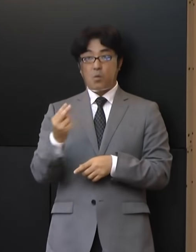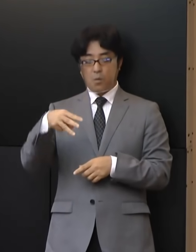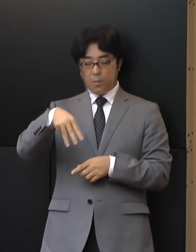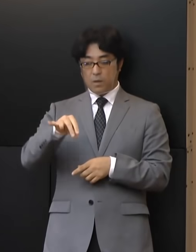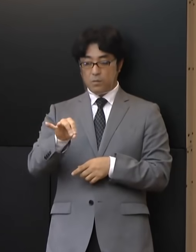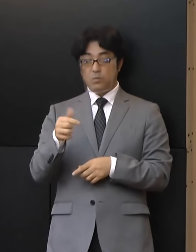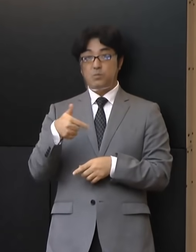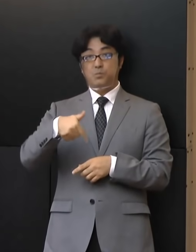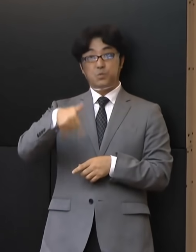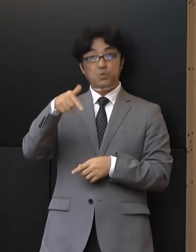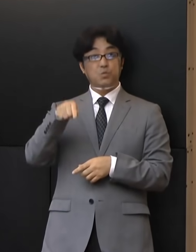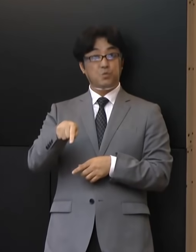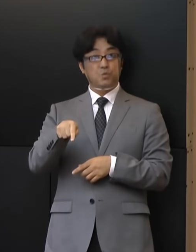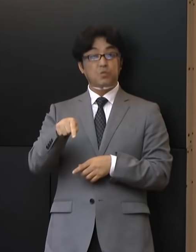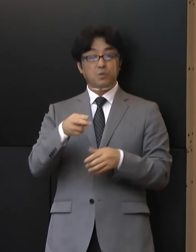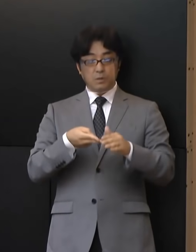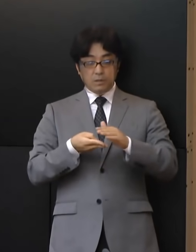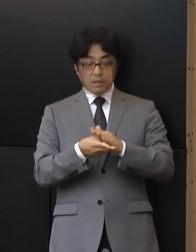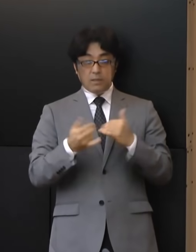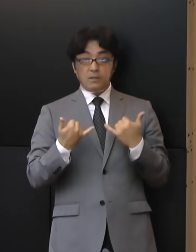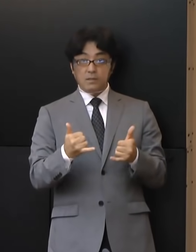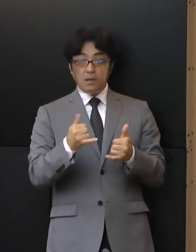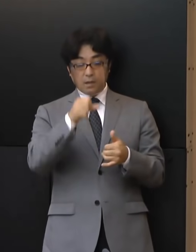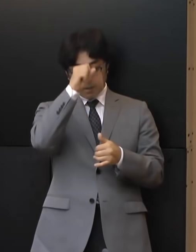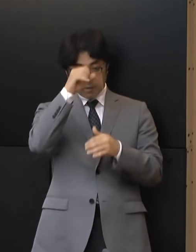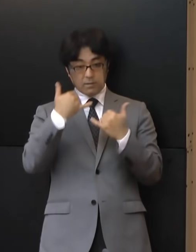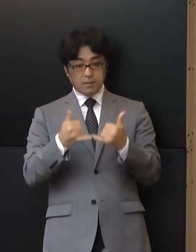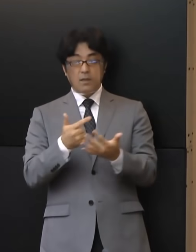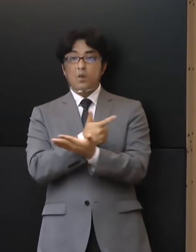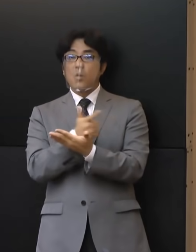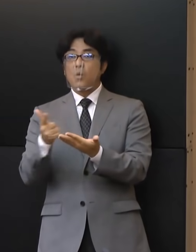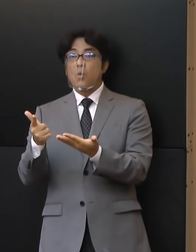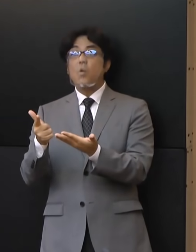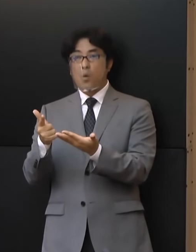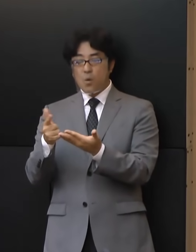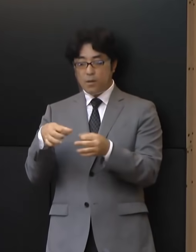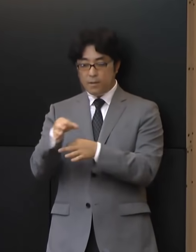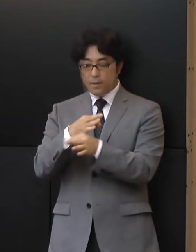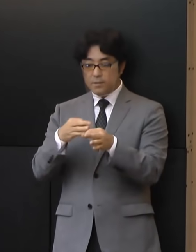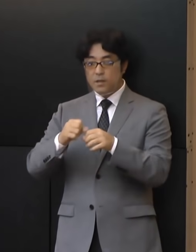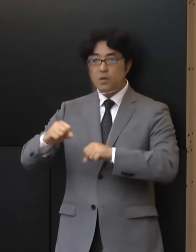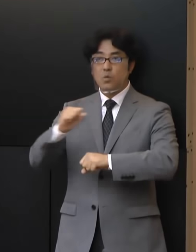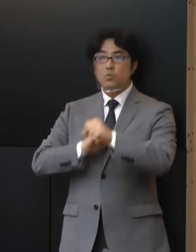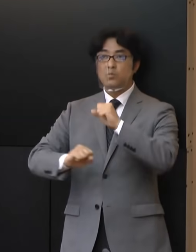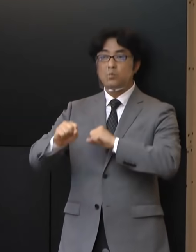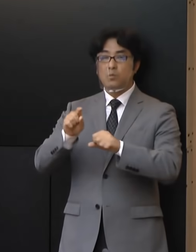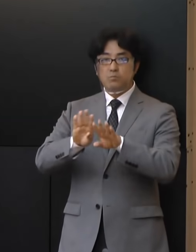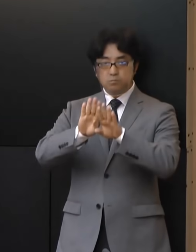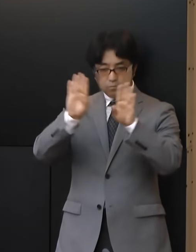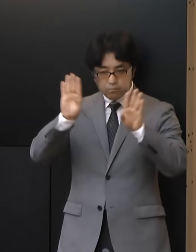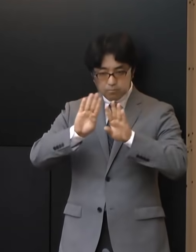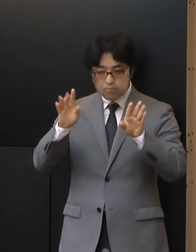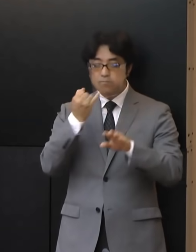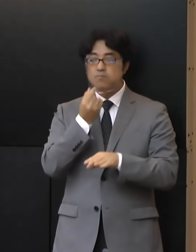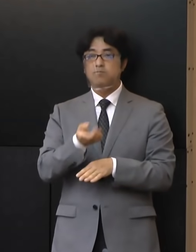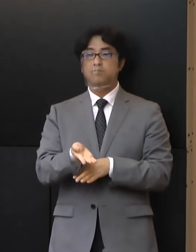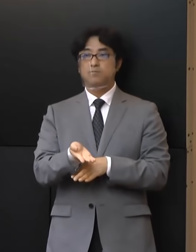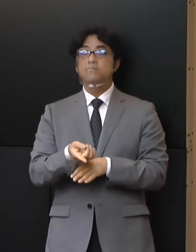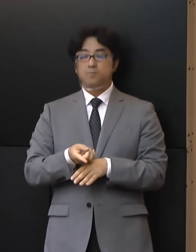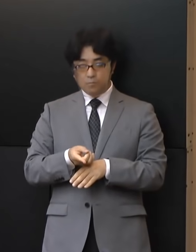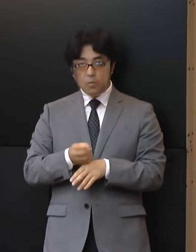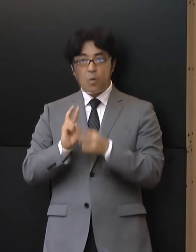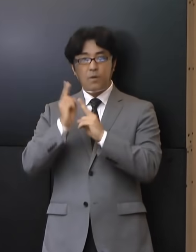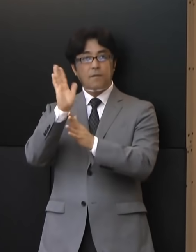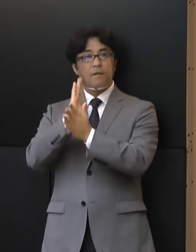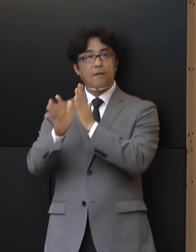や入院患者数などの状況に応じた段階的な経済活動などの再開が求められており、現在沖